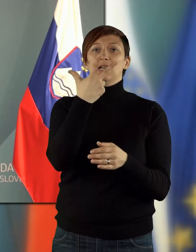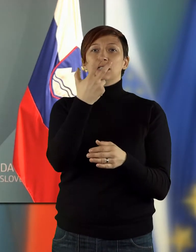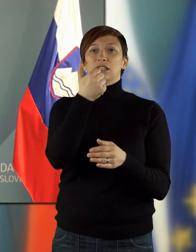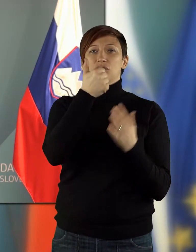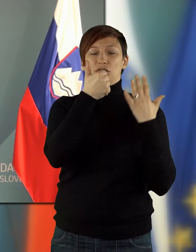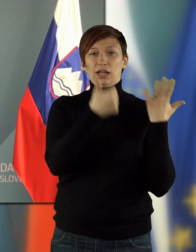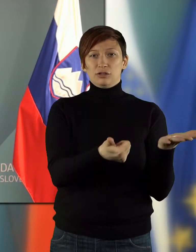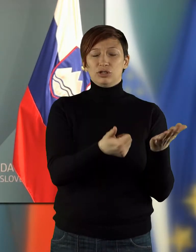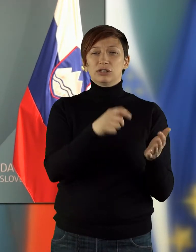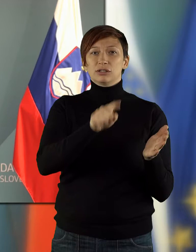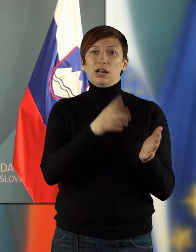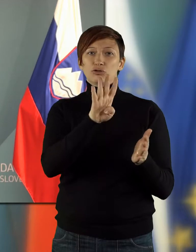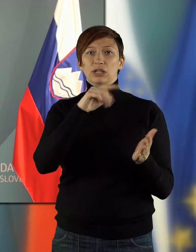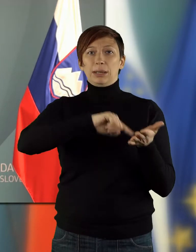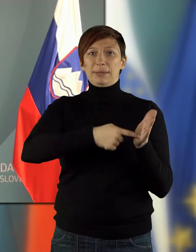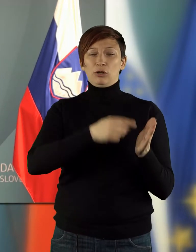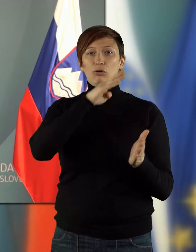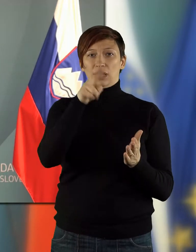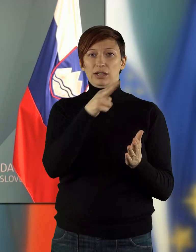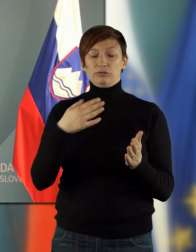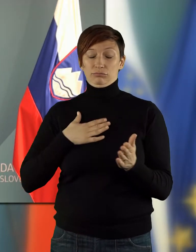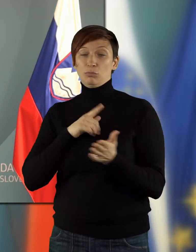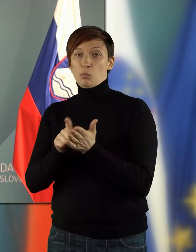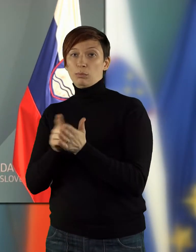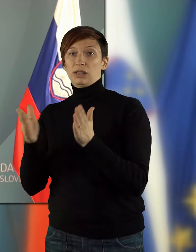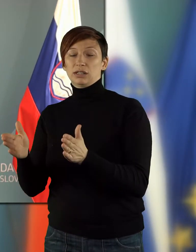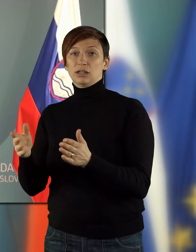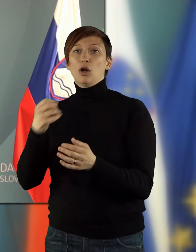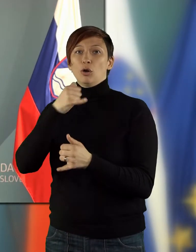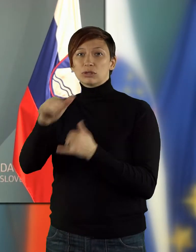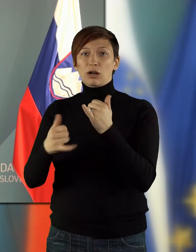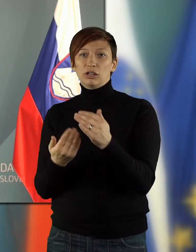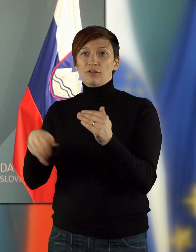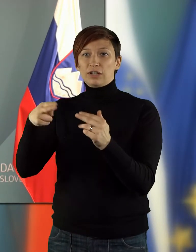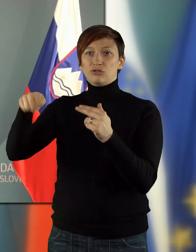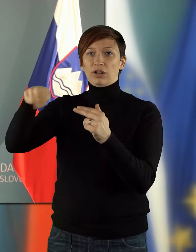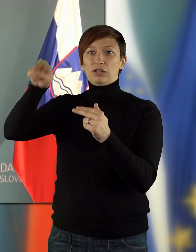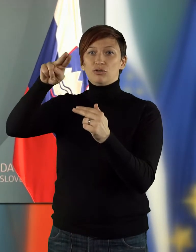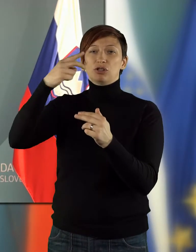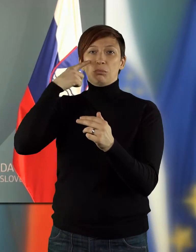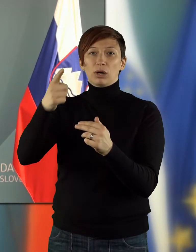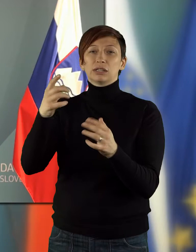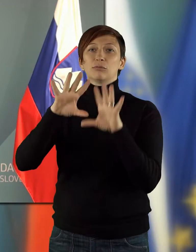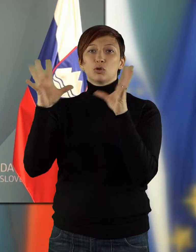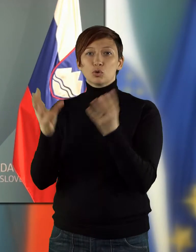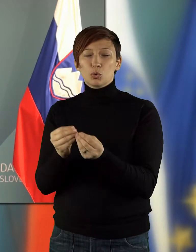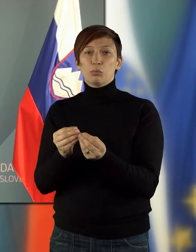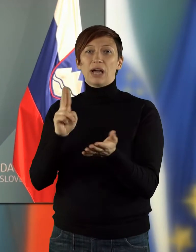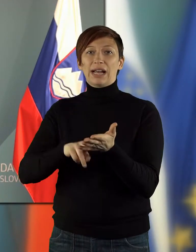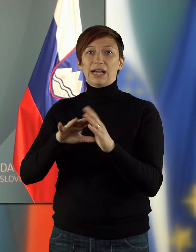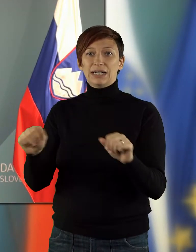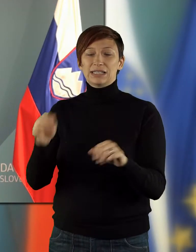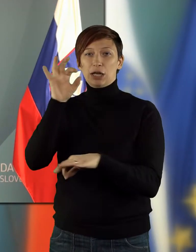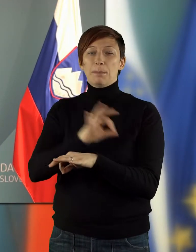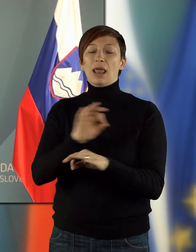znašali 361,4 milijona evrov. V času mojega mandata so se vsako leto zviševali. Če pogledamo